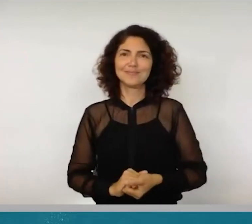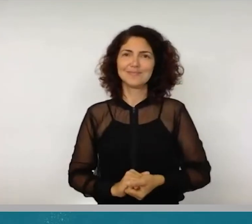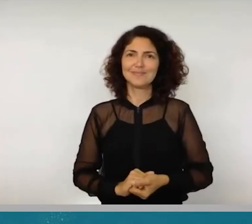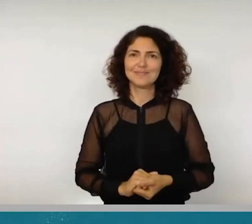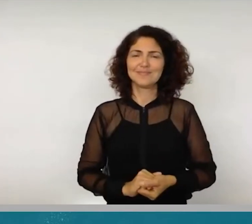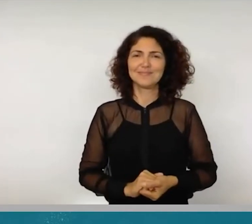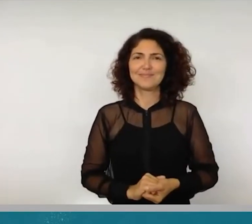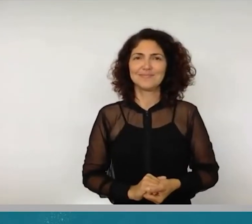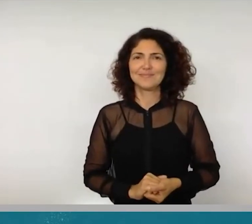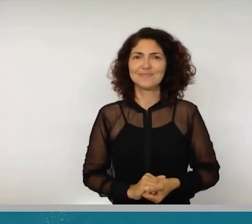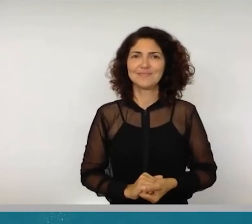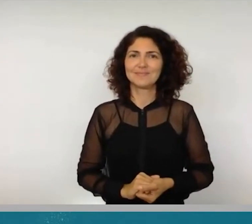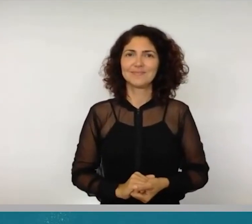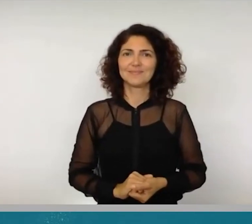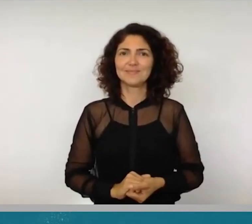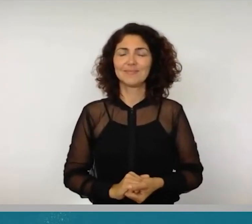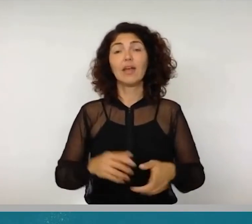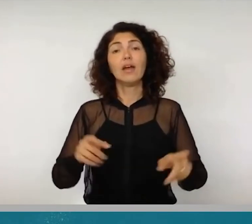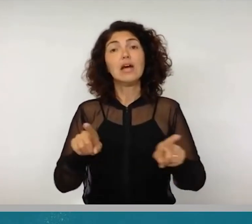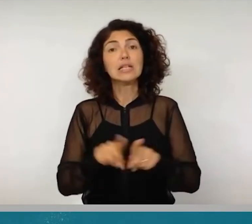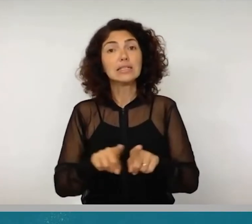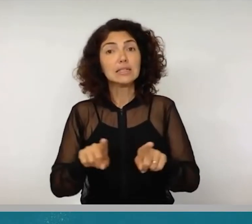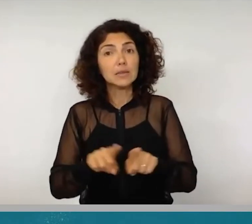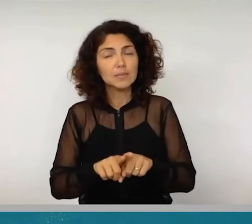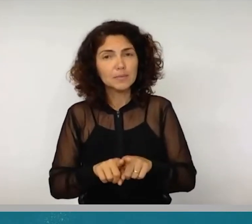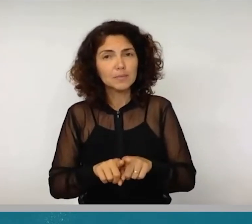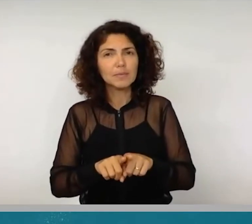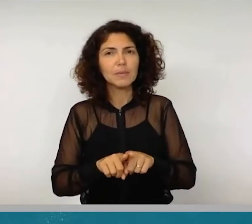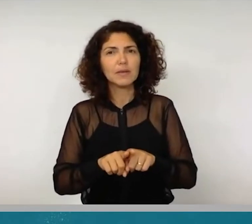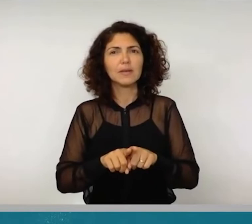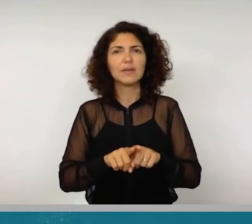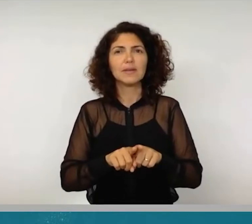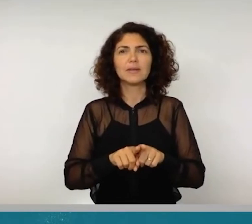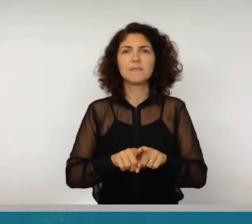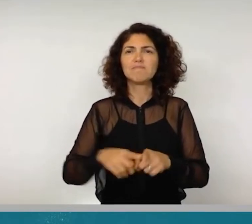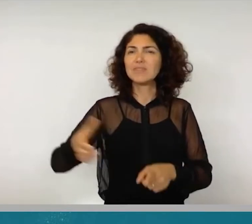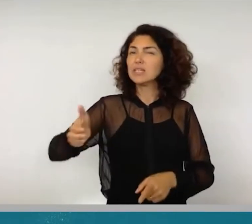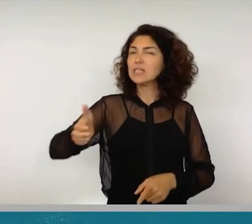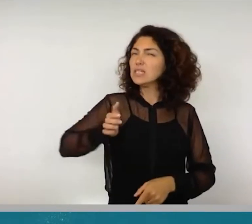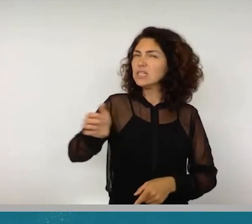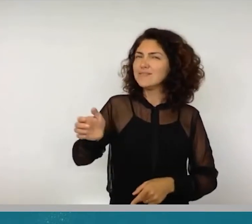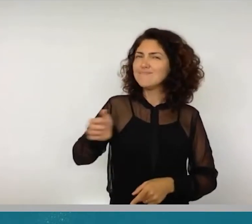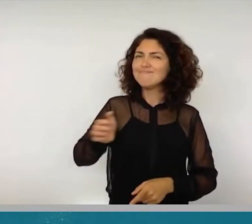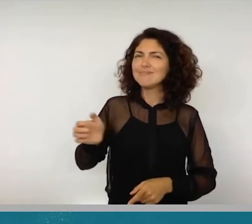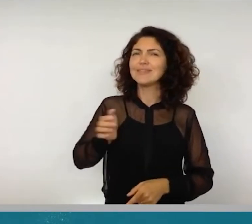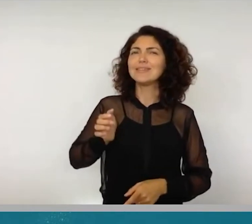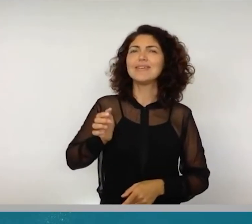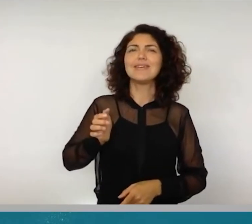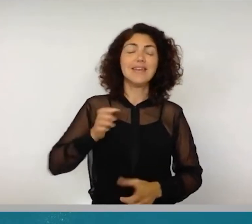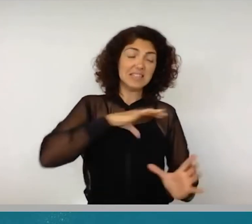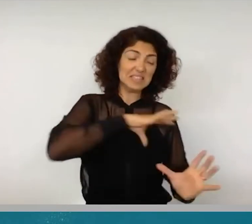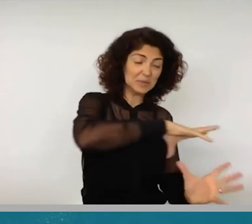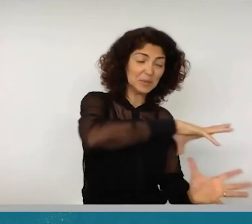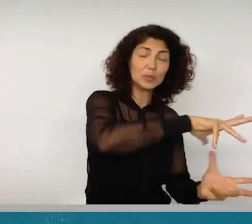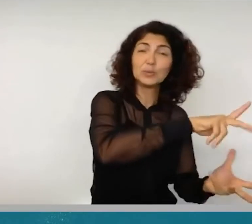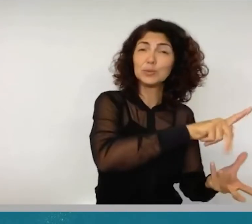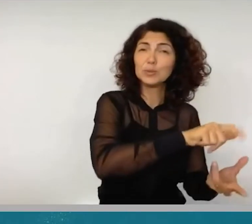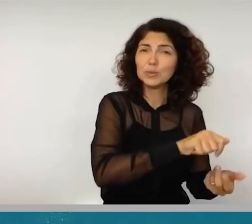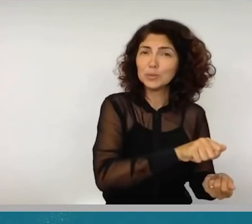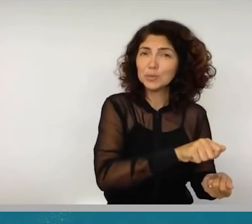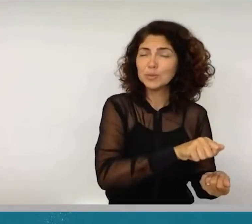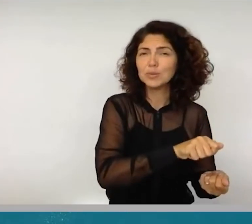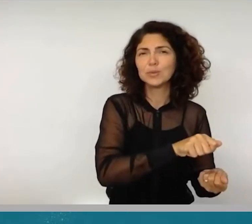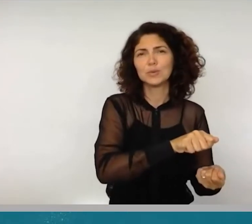Não acumuleis tesouro para vós outros aqui na terra, onde a traça e ferrugem corroem, e